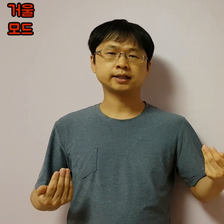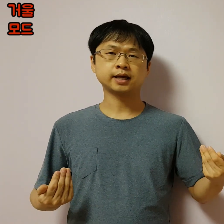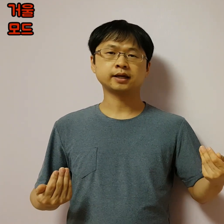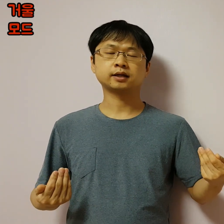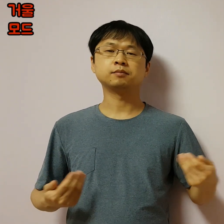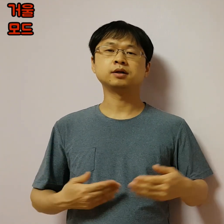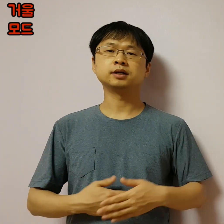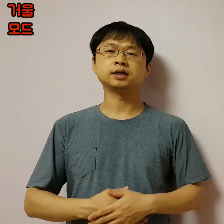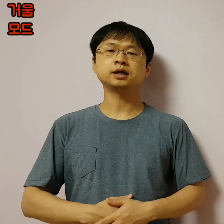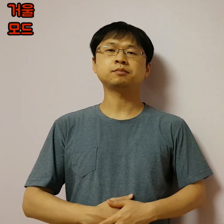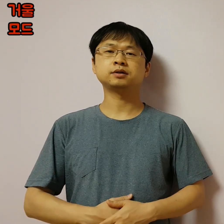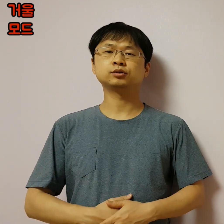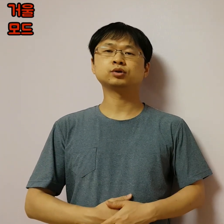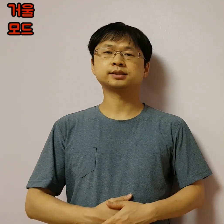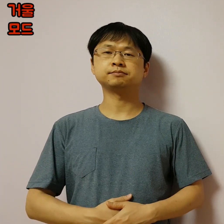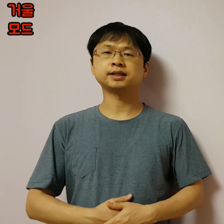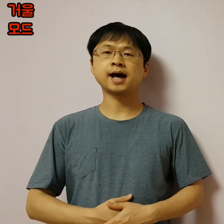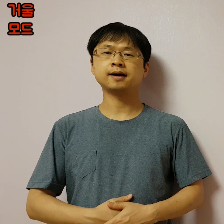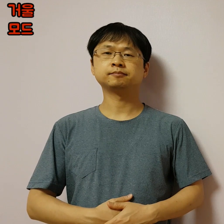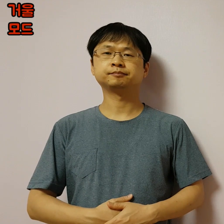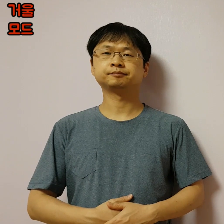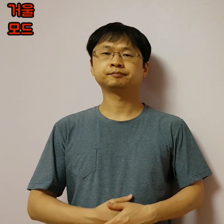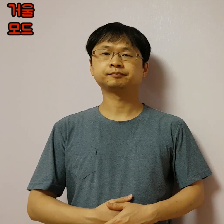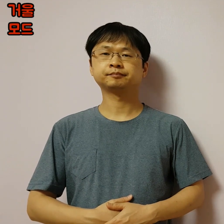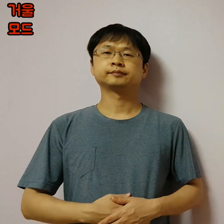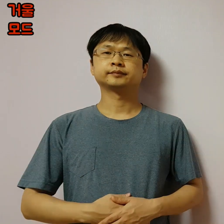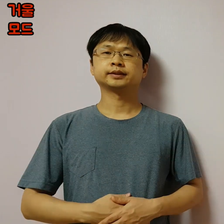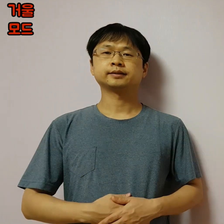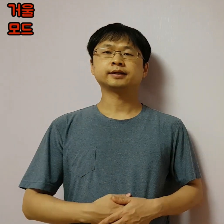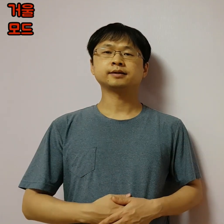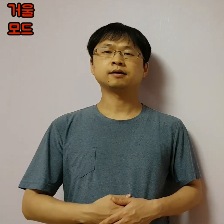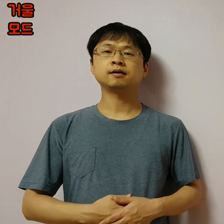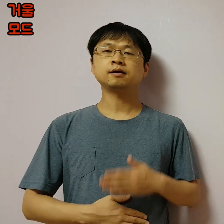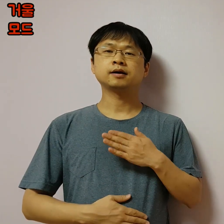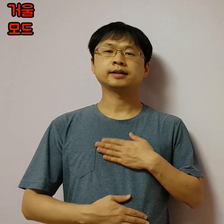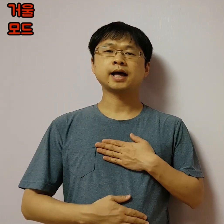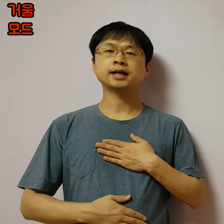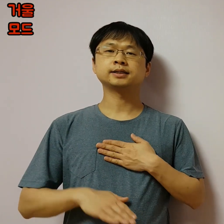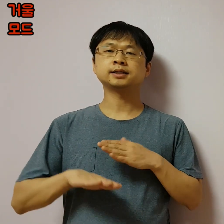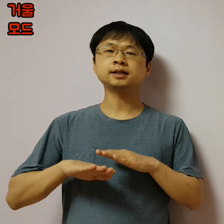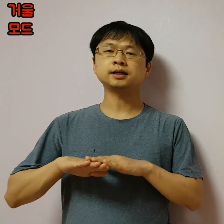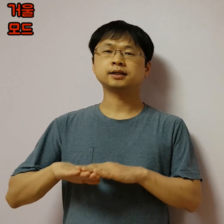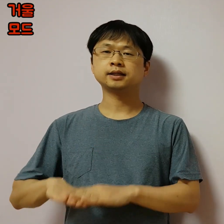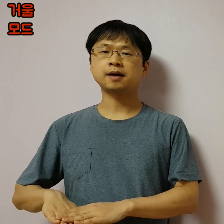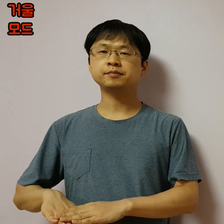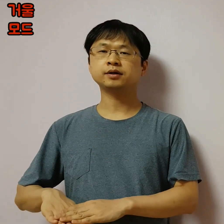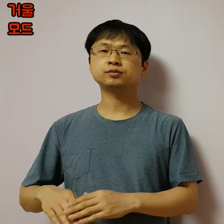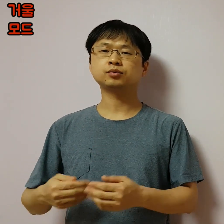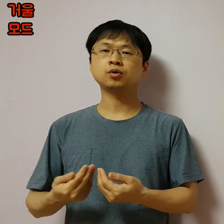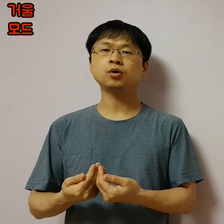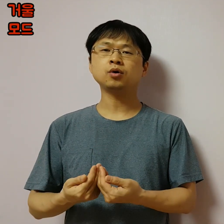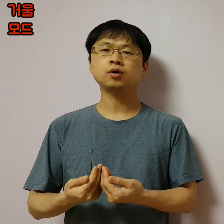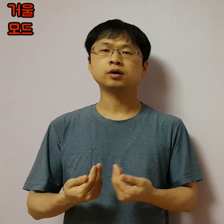떠나가네 이렇게 멀리 벌려주었습니다. 그래서 나를 남겨두고